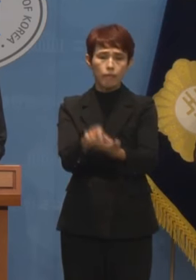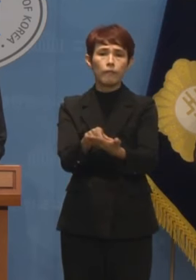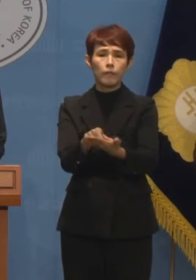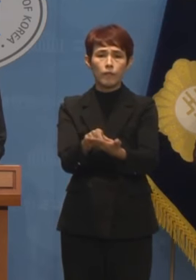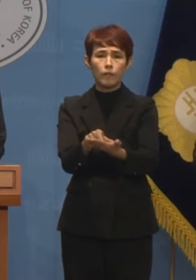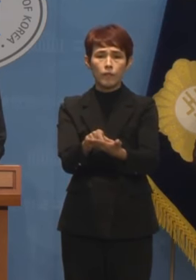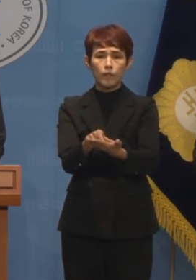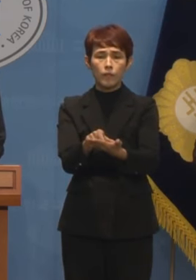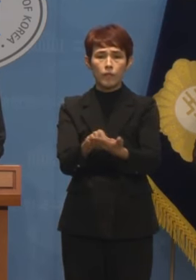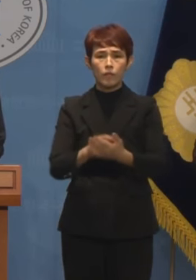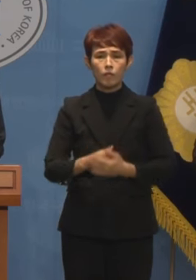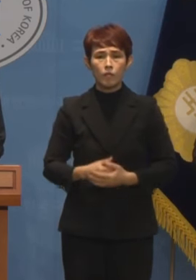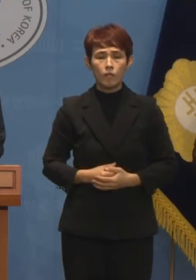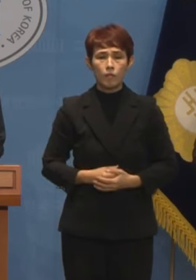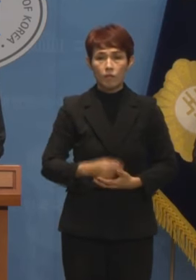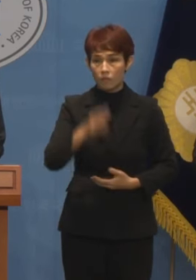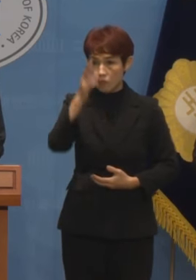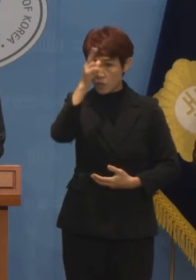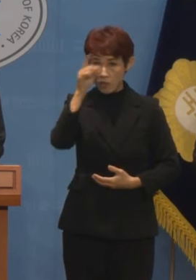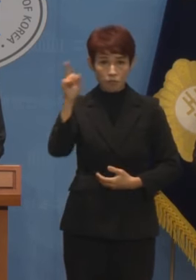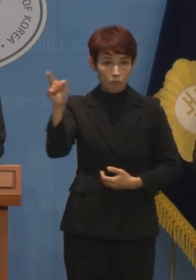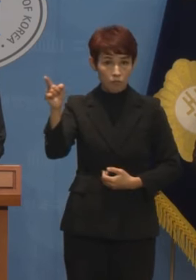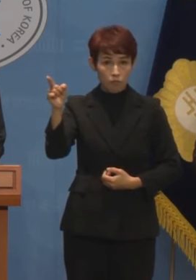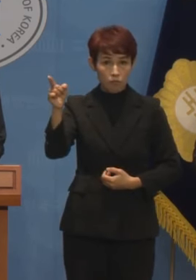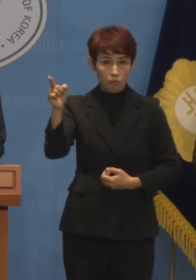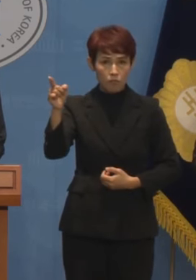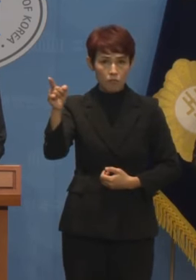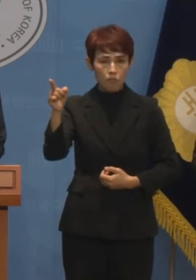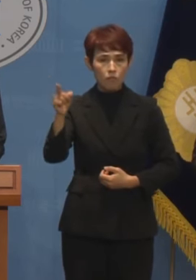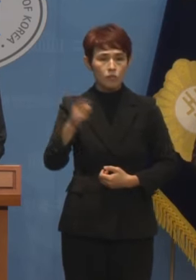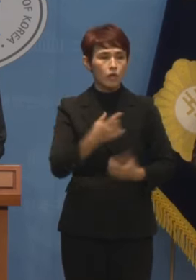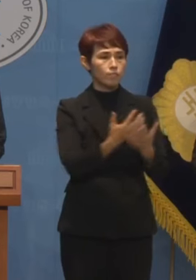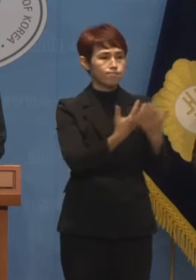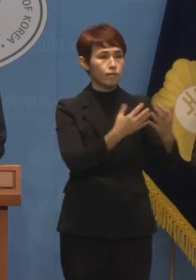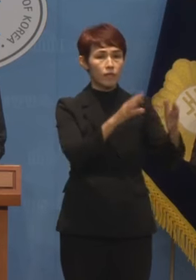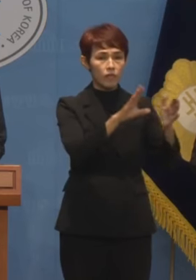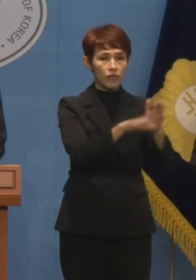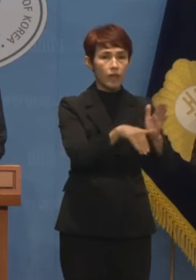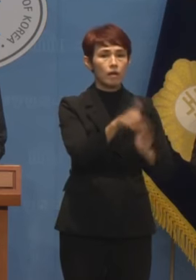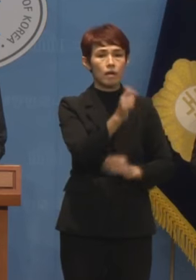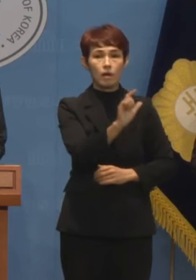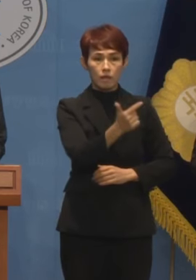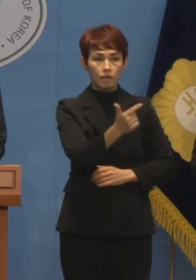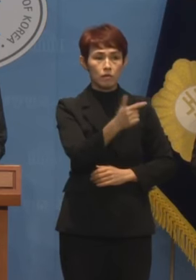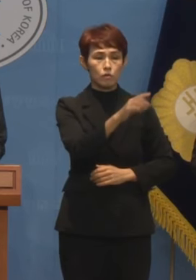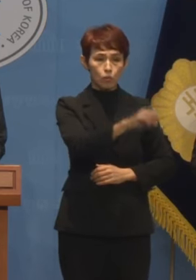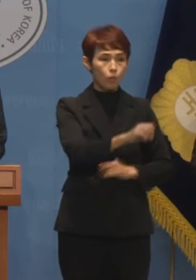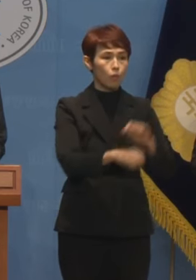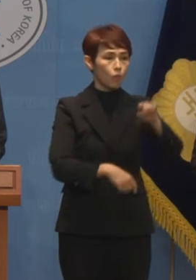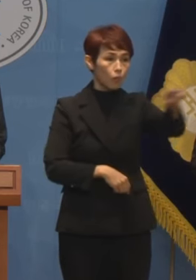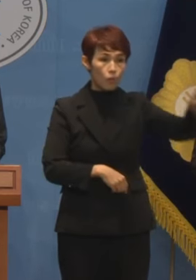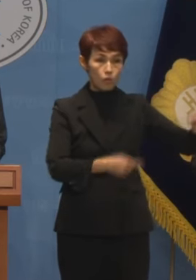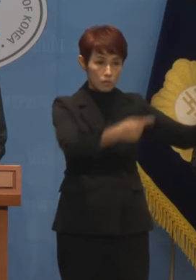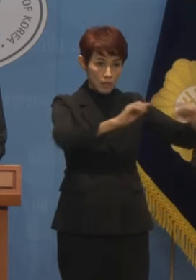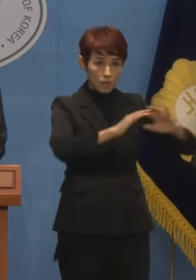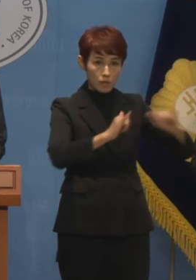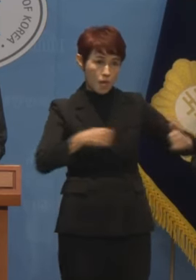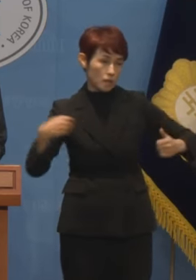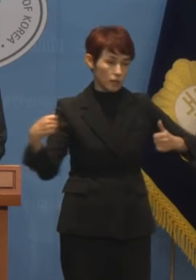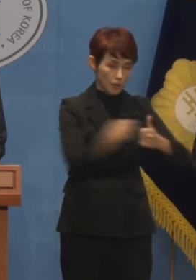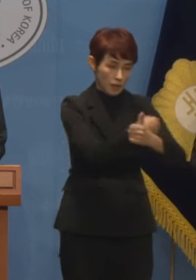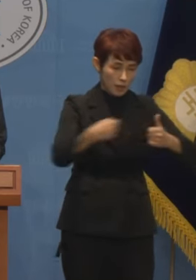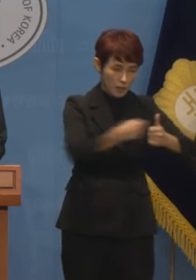있습니다. 그럼에도 경찰은 집회 당시 한창민 의원과 집회 참가자들을 무분별하게